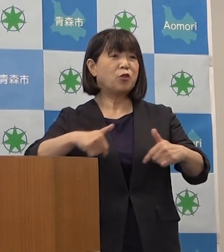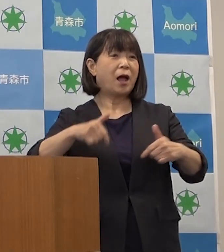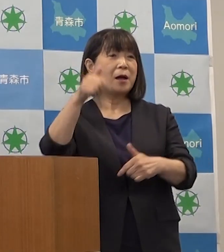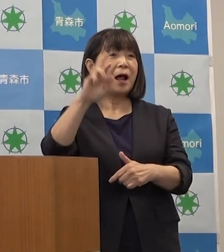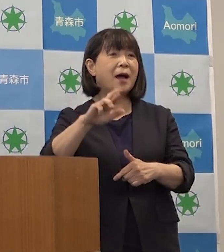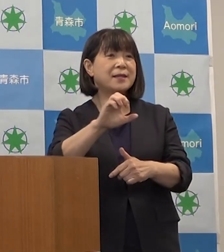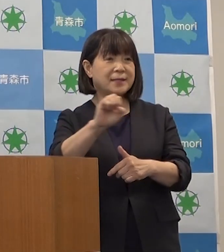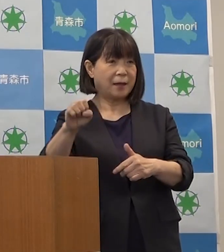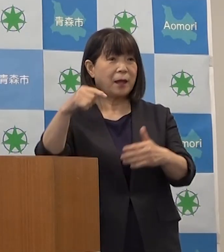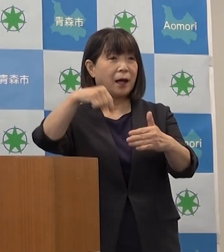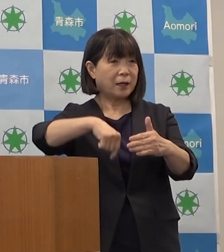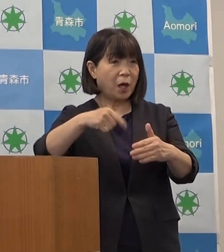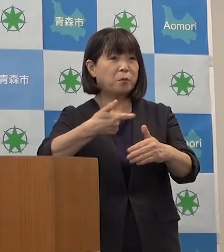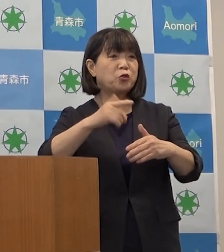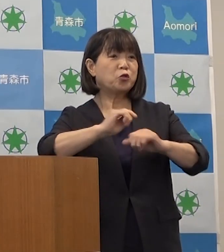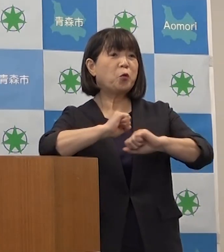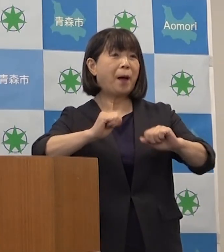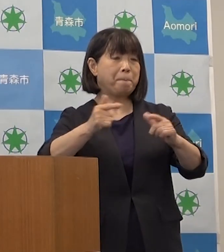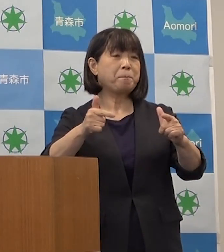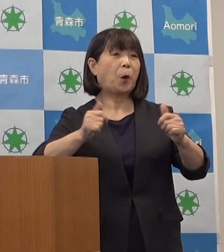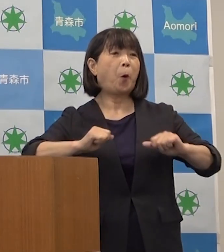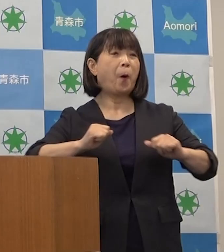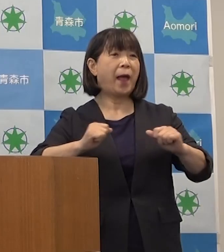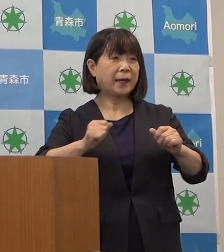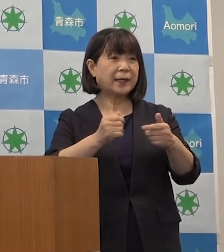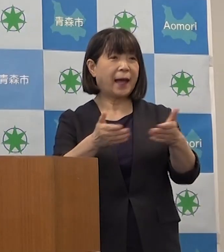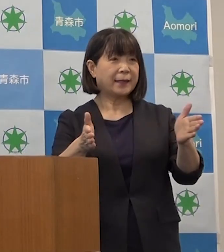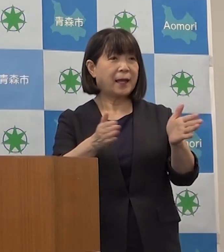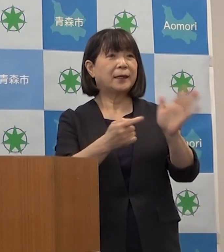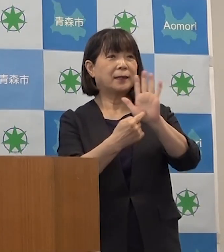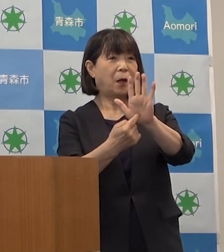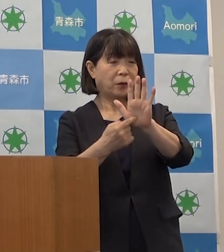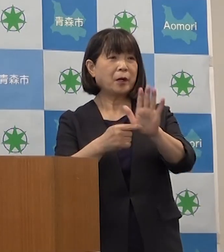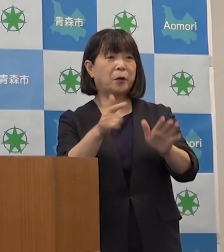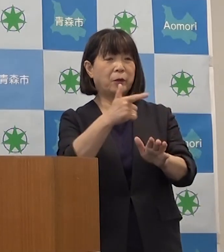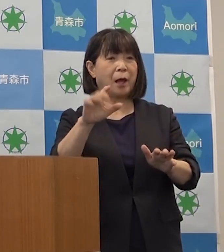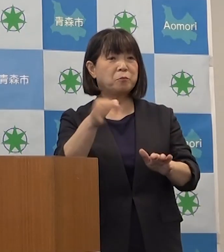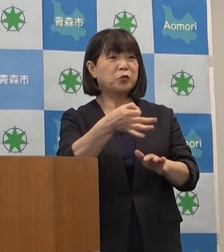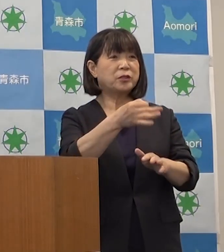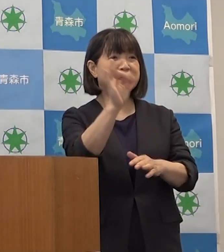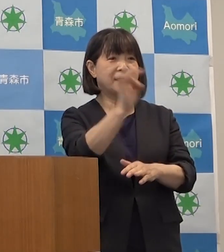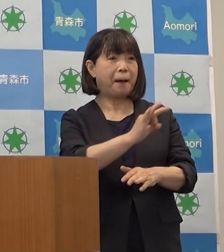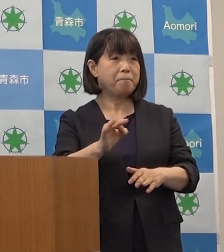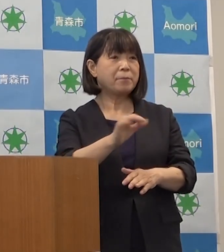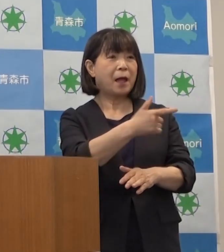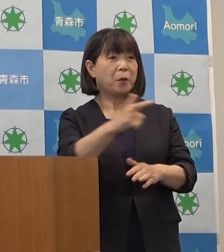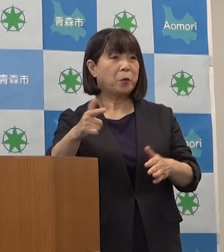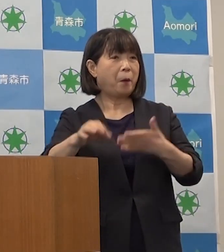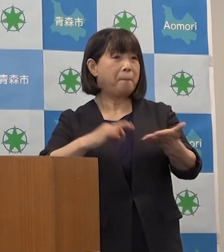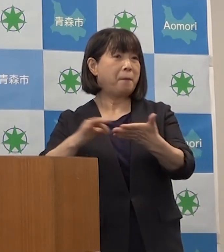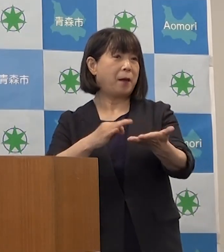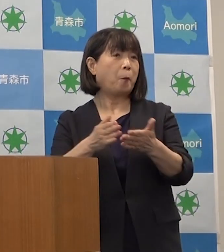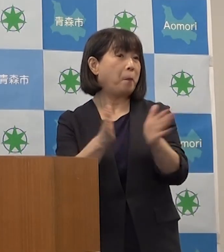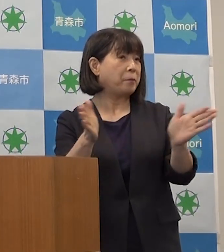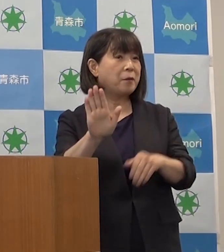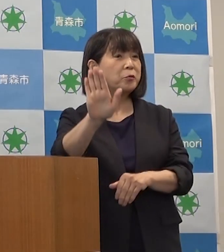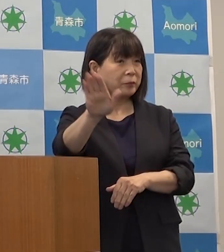を開催し、陸奥湾沿岸8市町村の物産展の販売を行います。